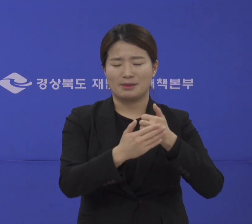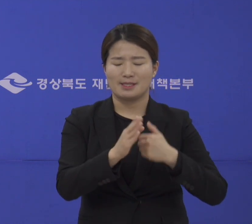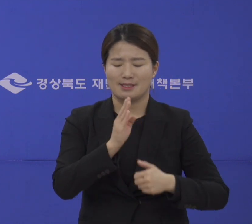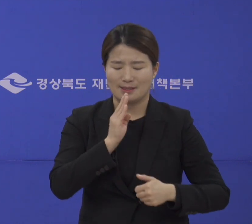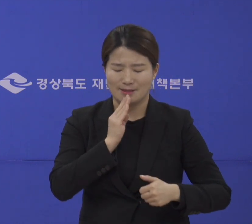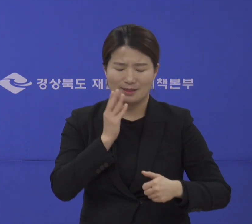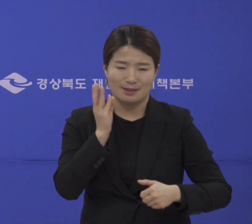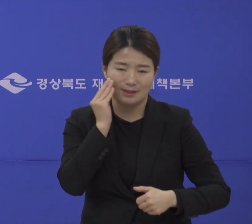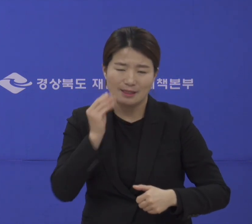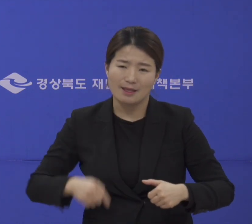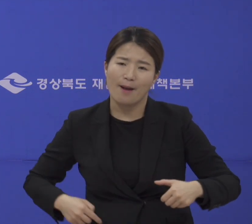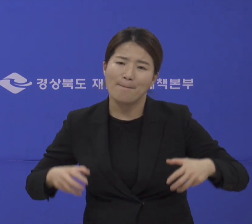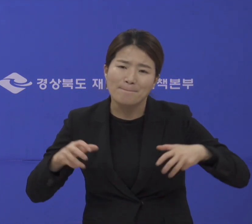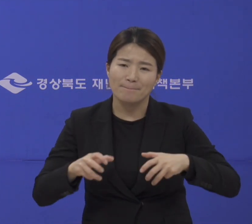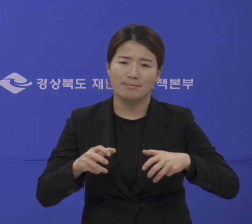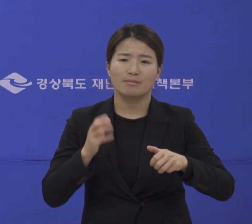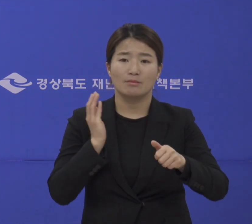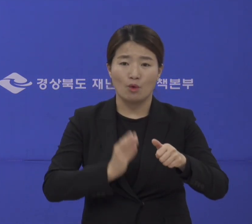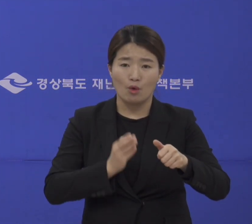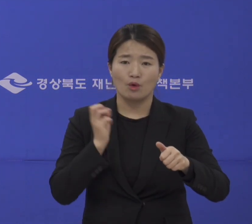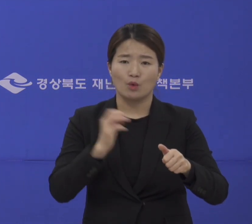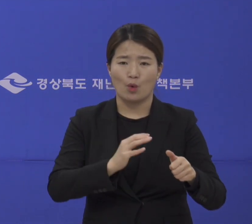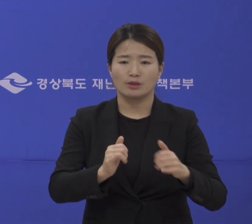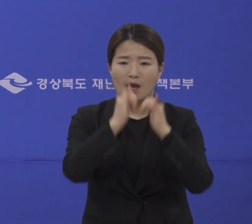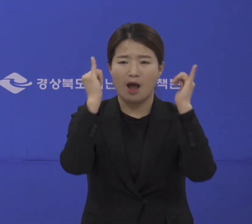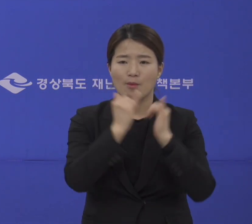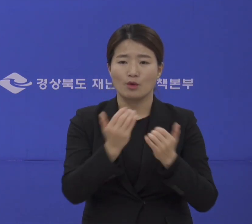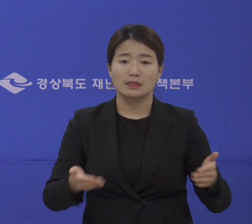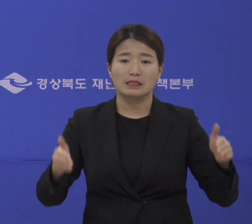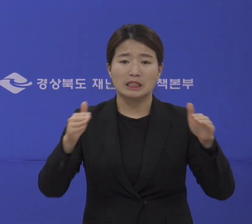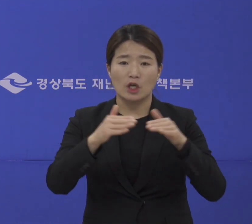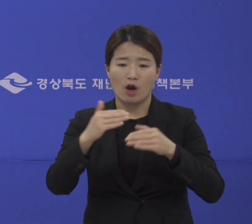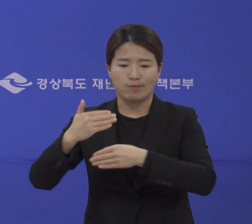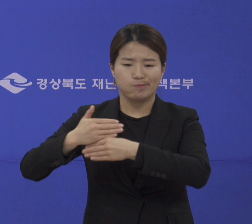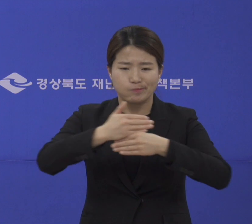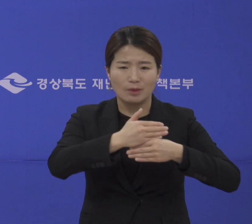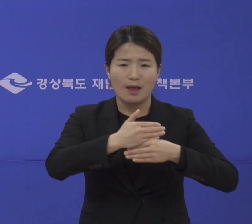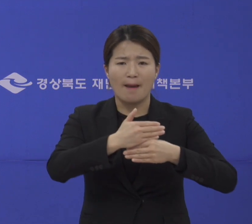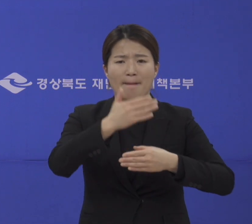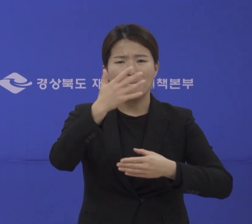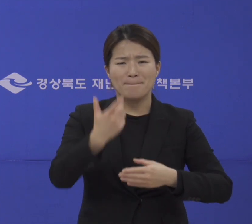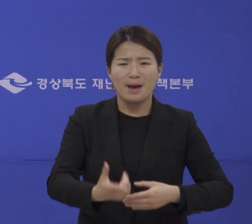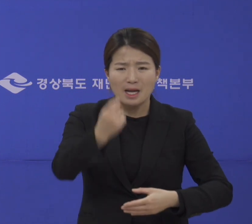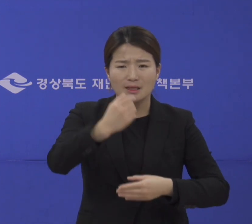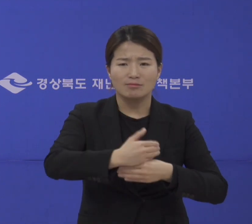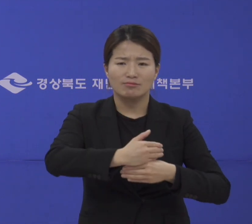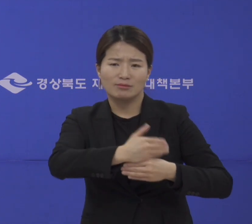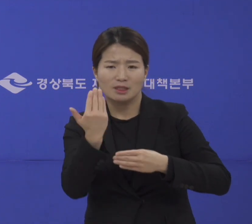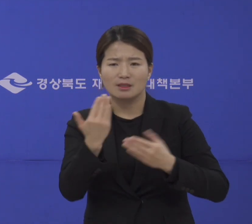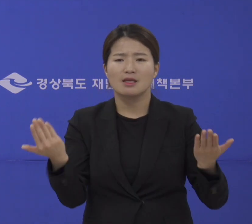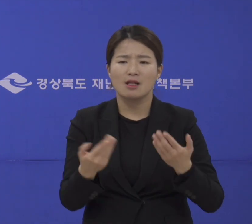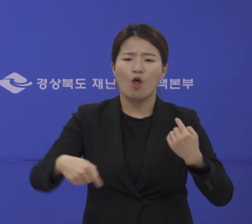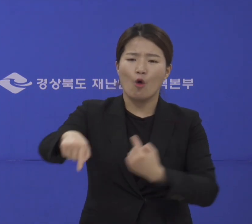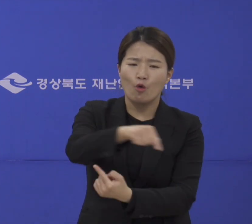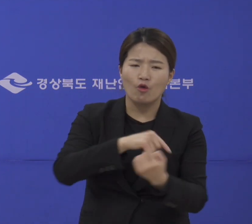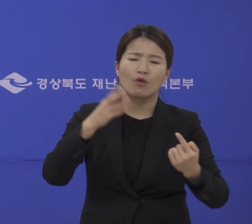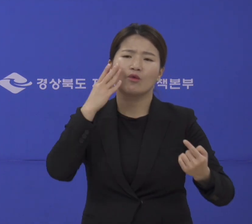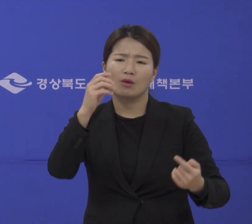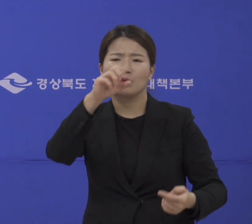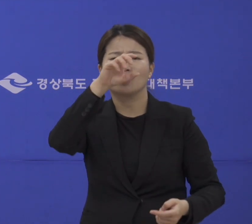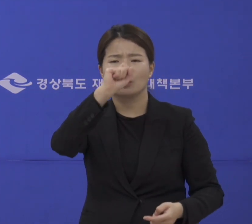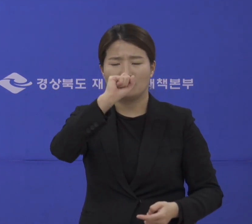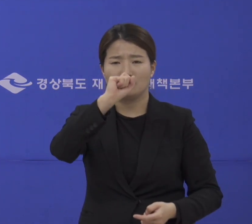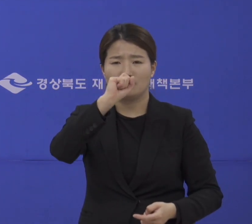단합해서, 저는 코어터 격리 중에 빨리 해제를 시켰으면 좋겠다, 그때는